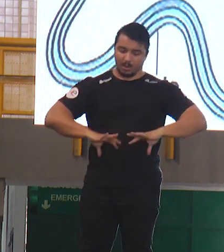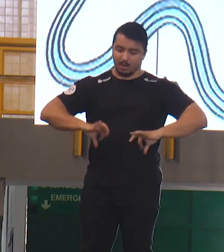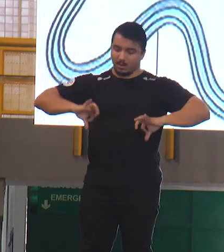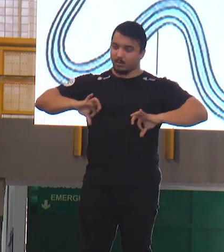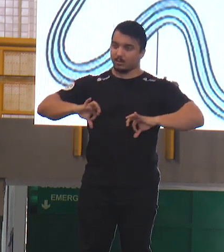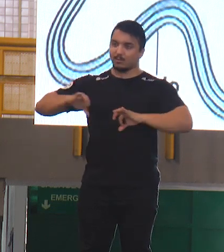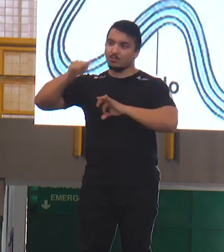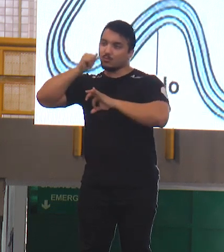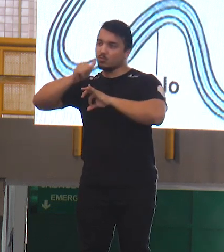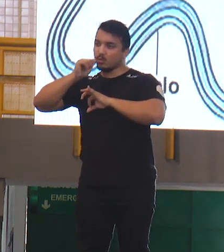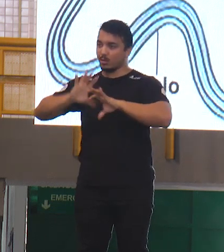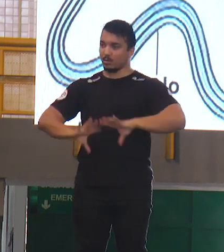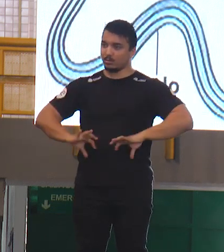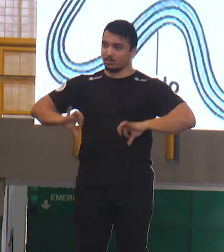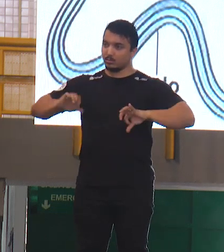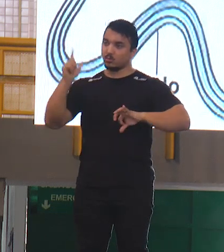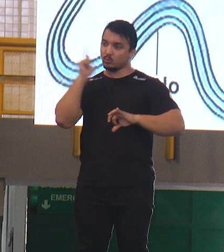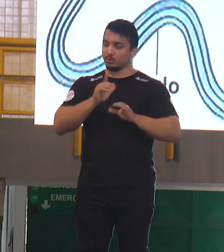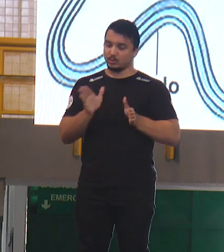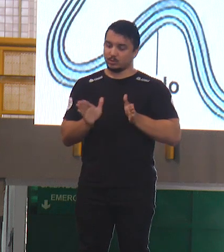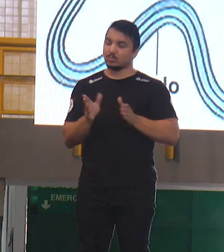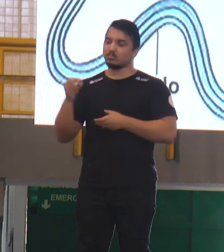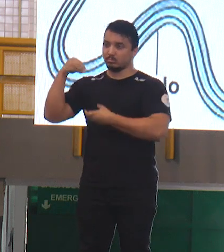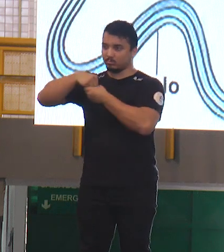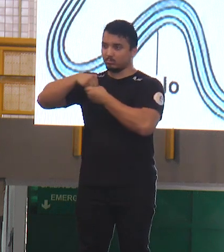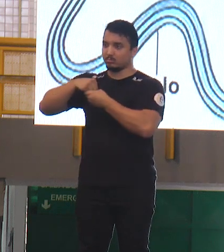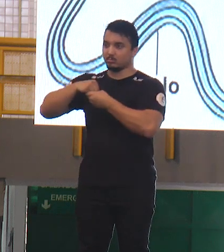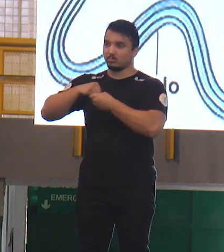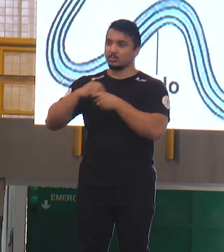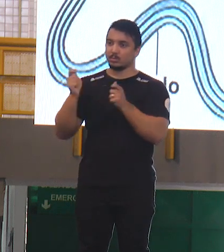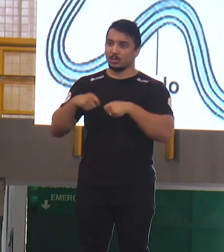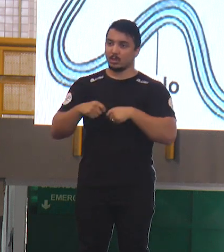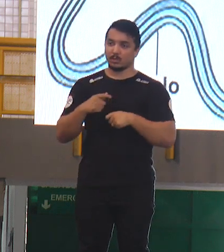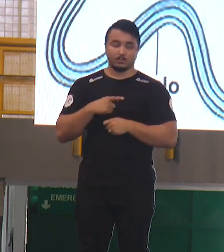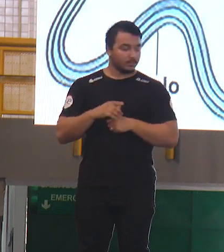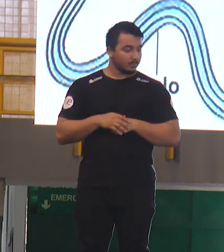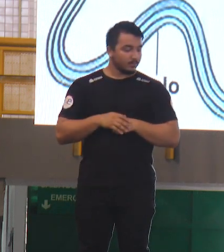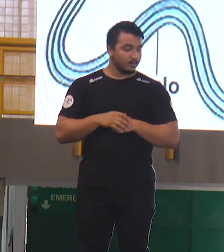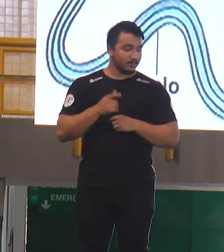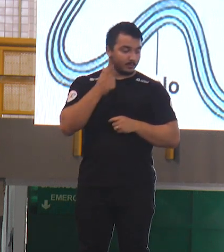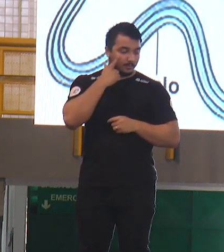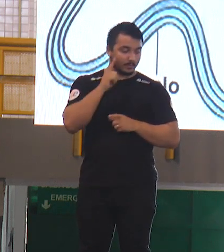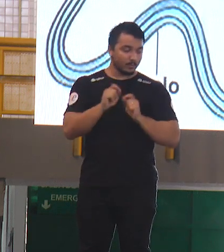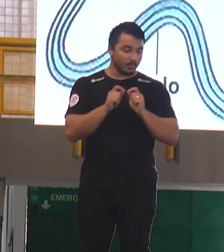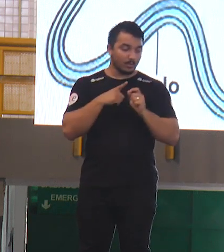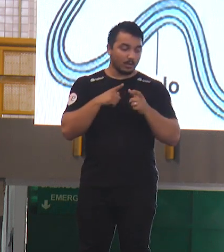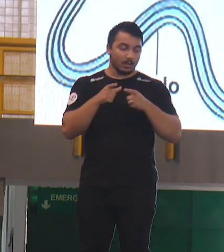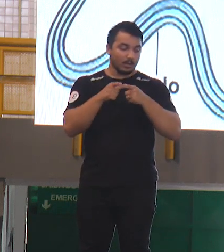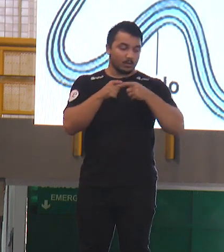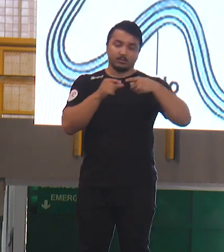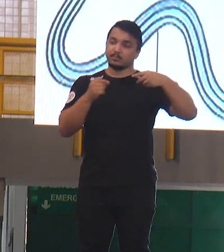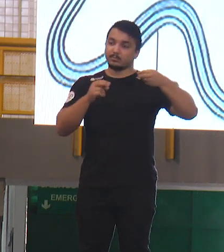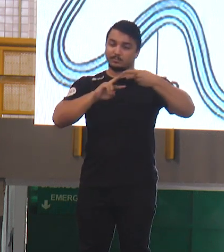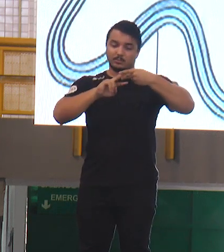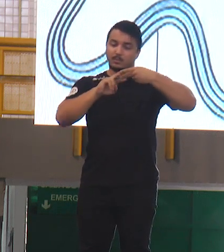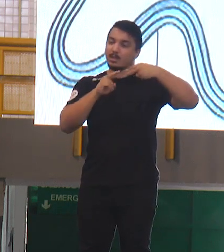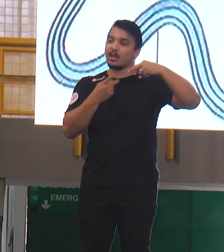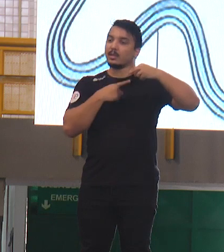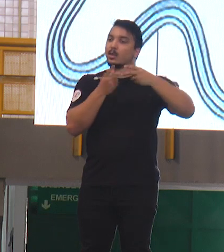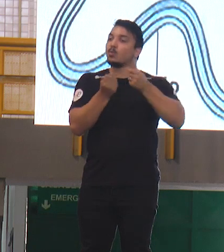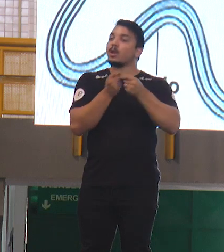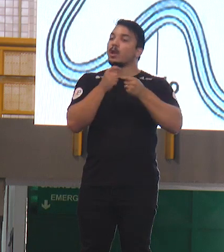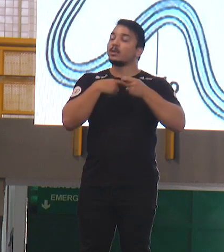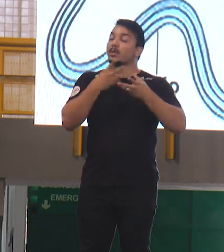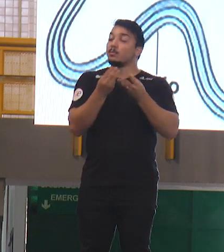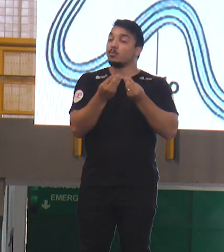para viabilizar a fecundação. A peça intermediária vai ser repleta de mitocôndrias. Para